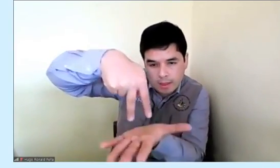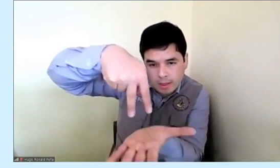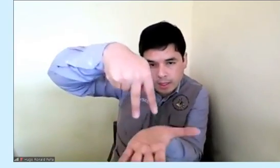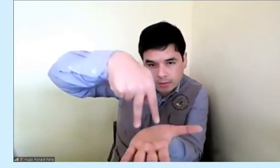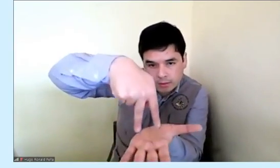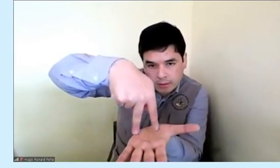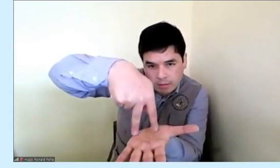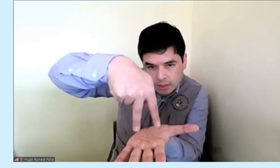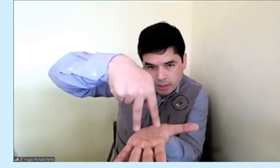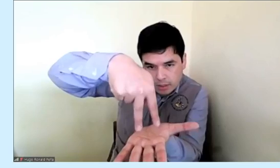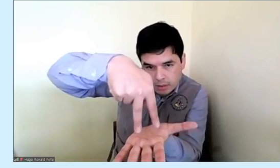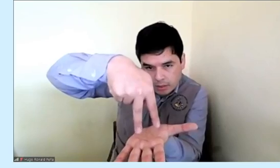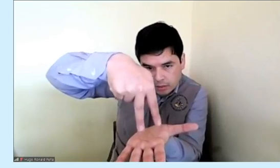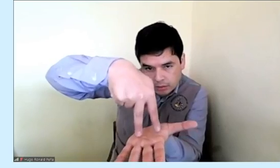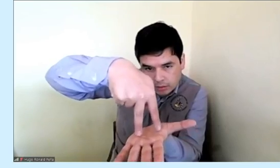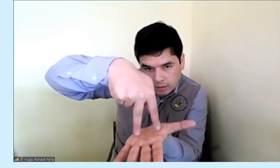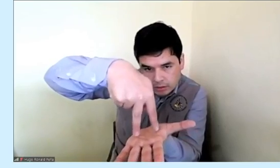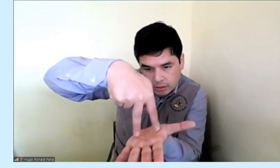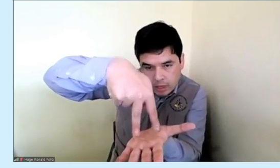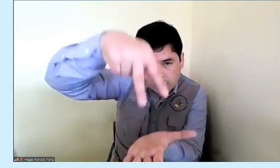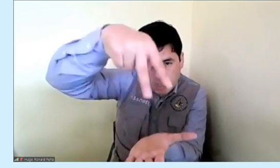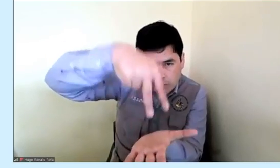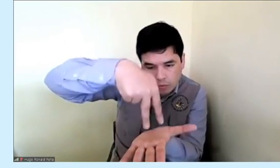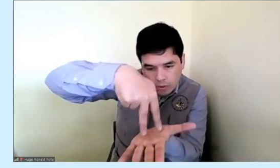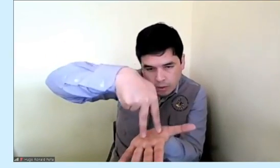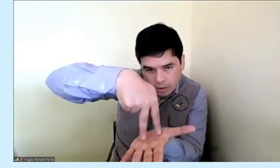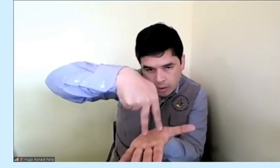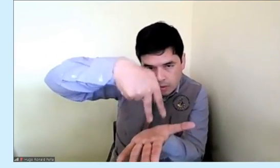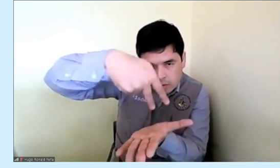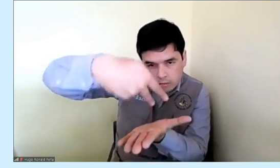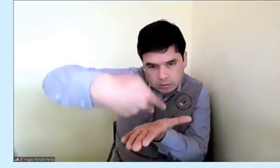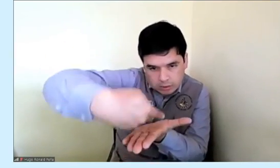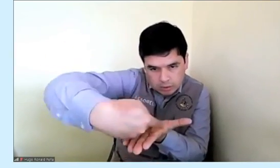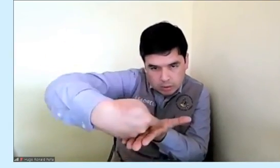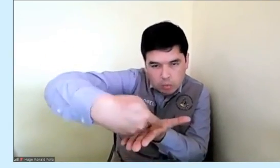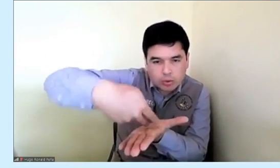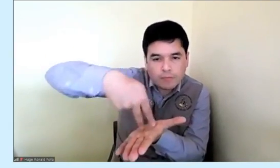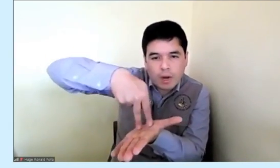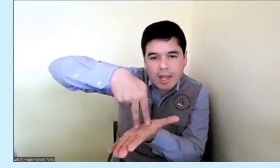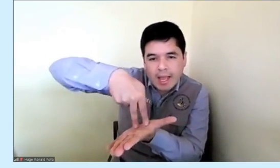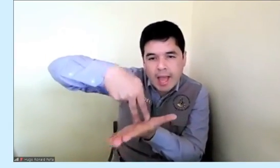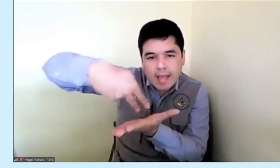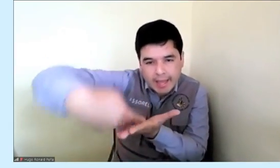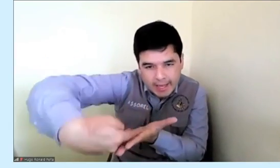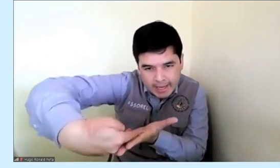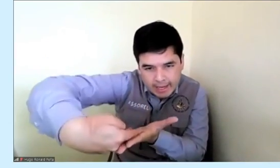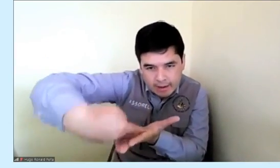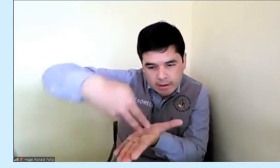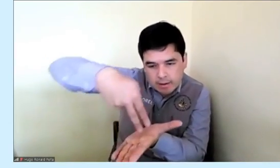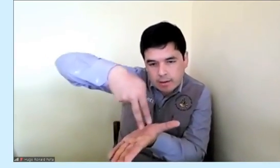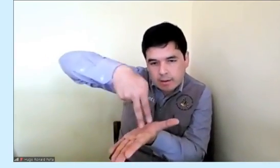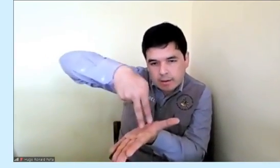Esa es la persona, representan los dedos. Y caer en la misma palma. Caer.